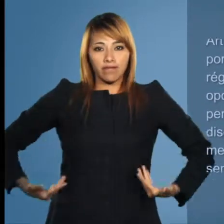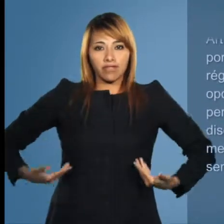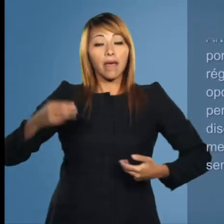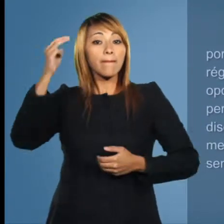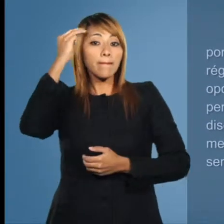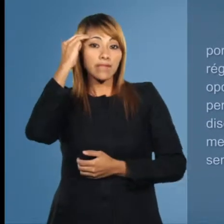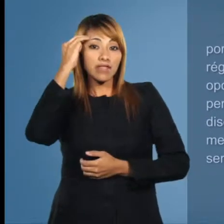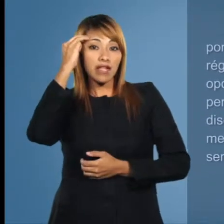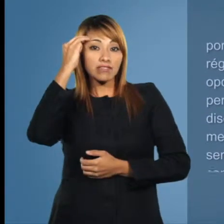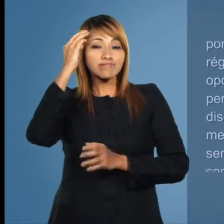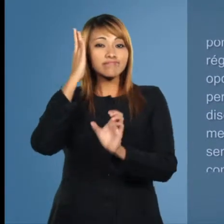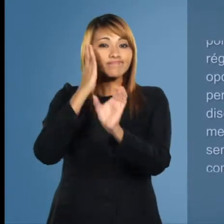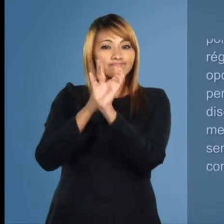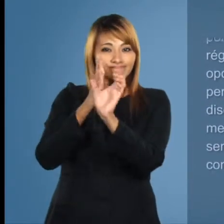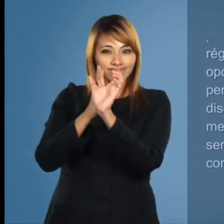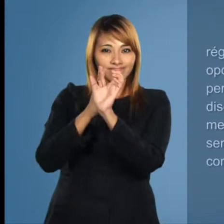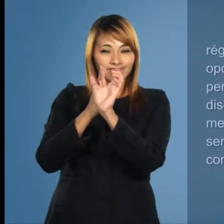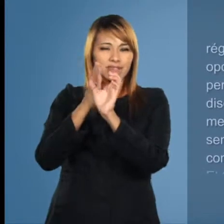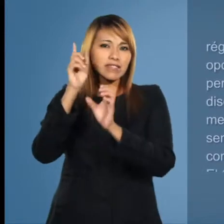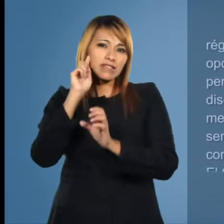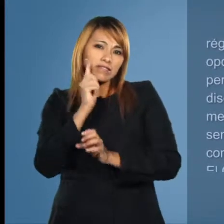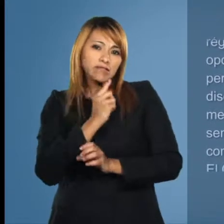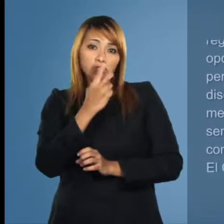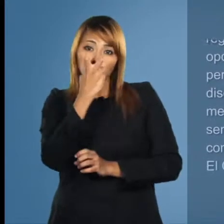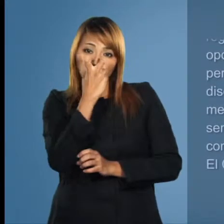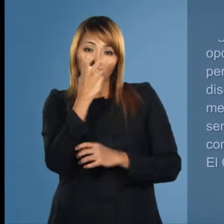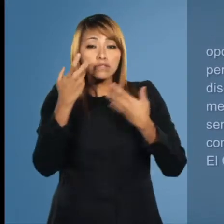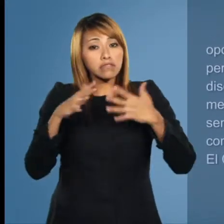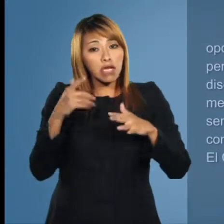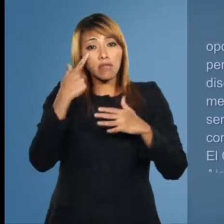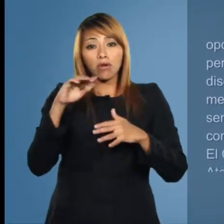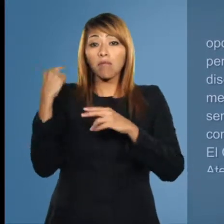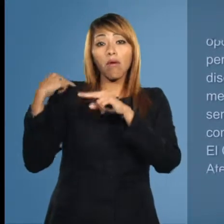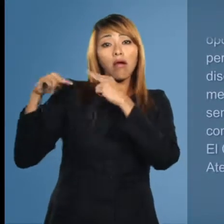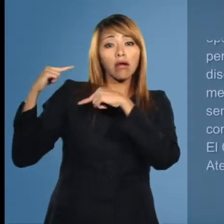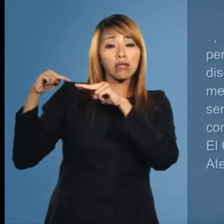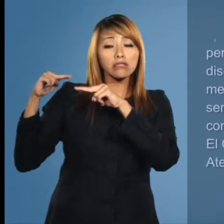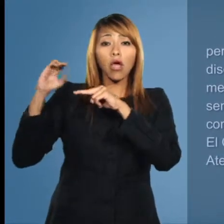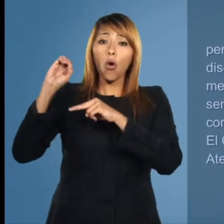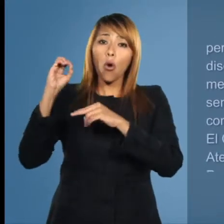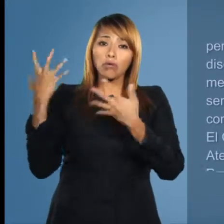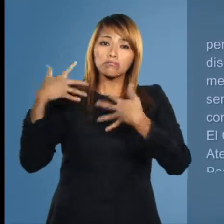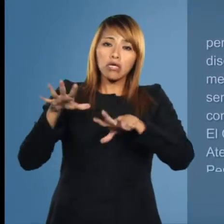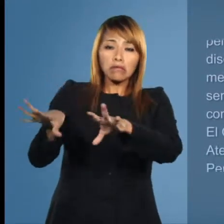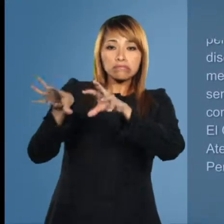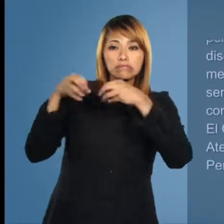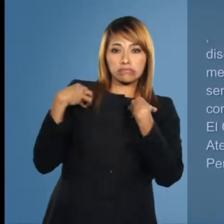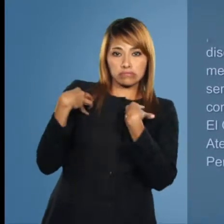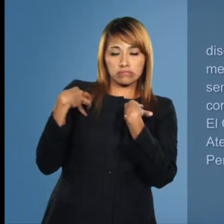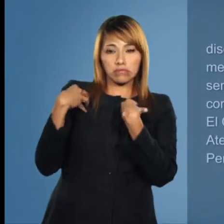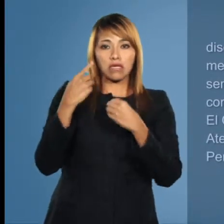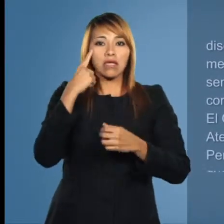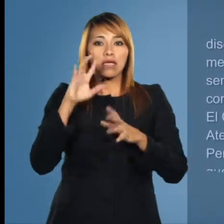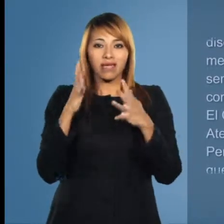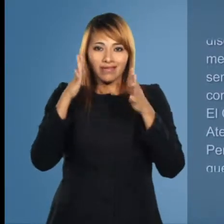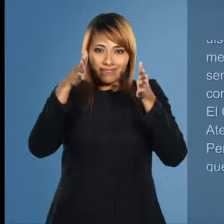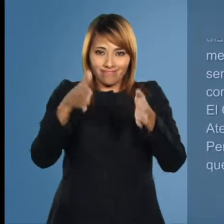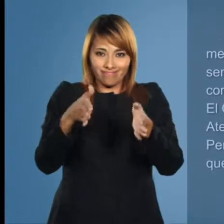mentales, psicológicas y sensoriales, ya sean congénitas o adquiridas. El Consejo Nacional de Atención Integral para